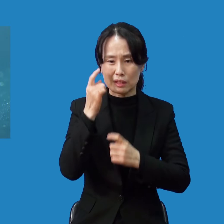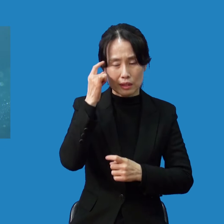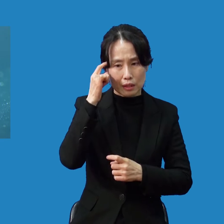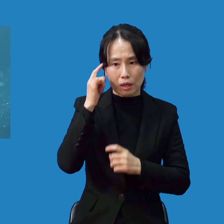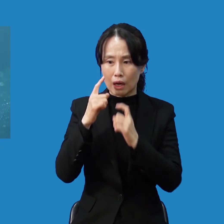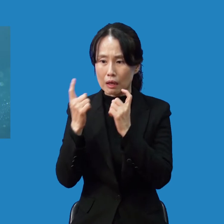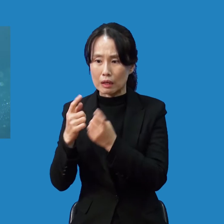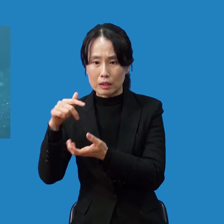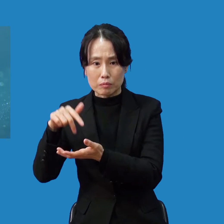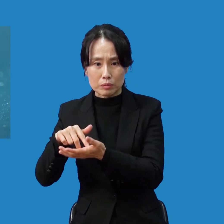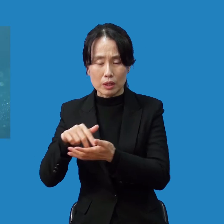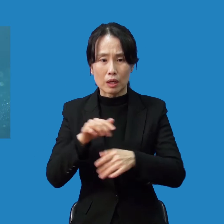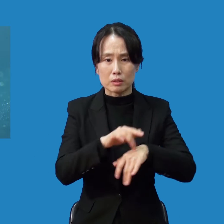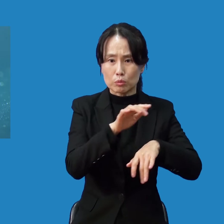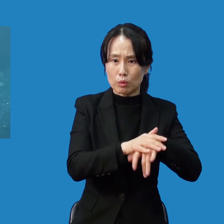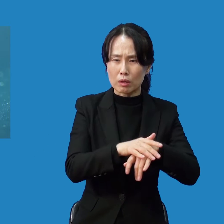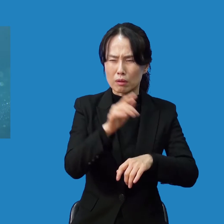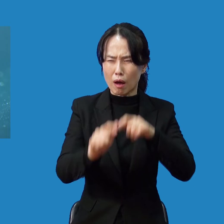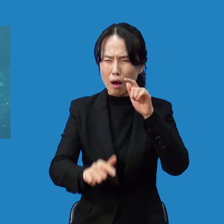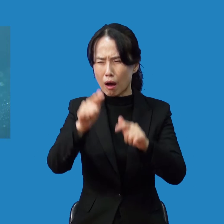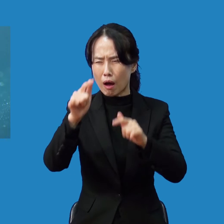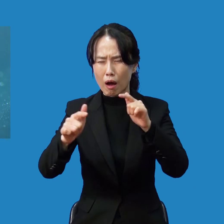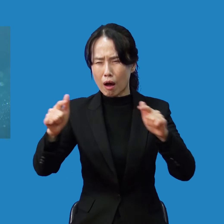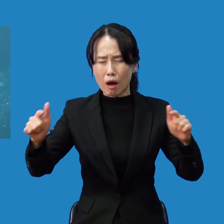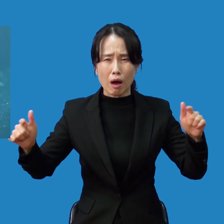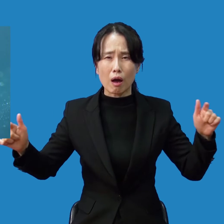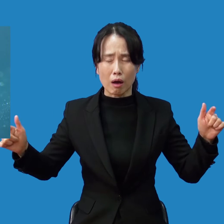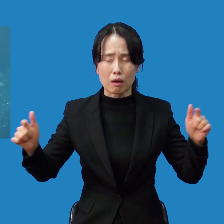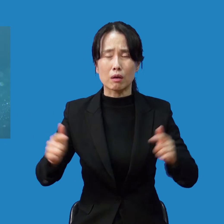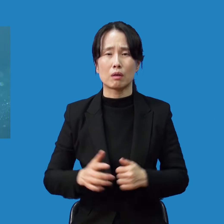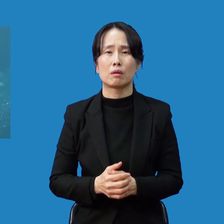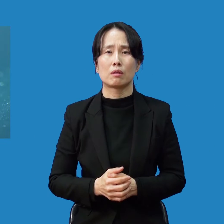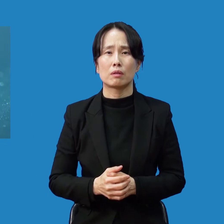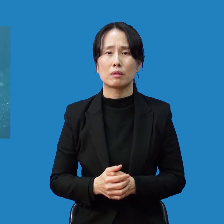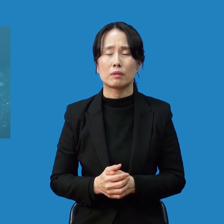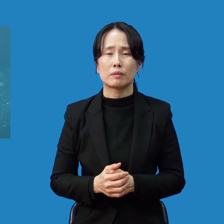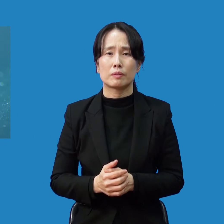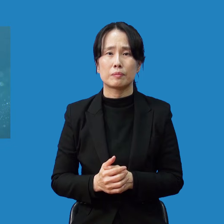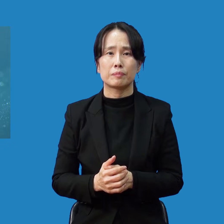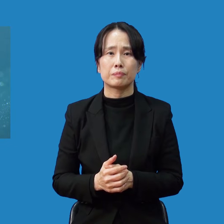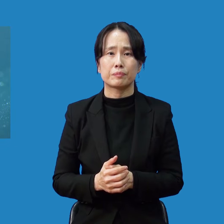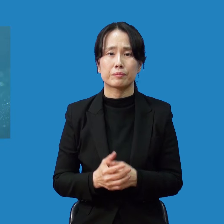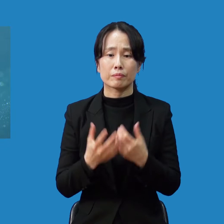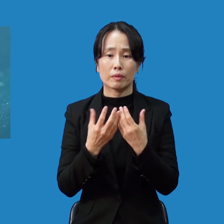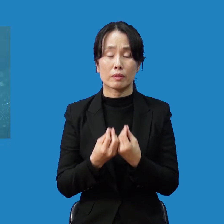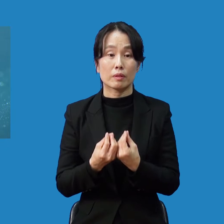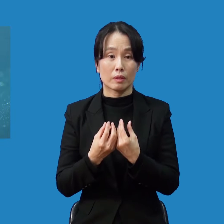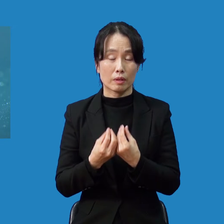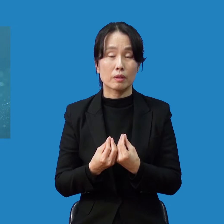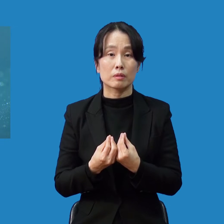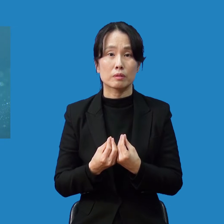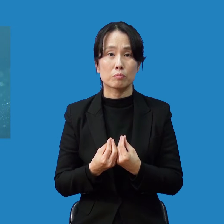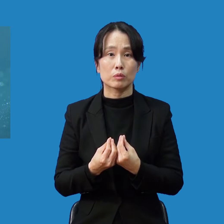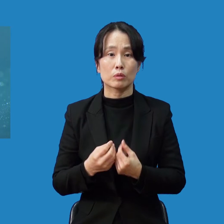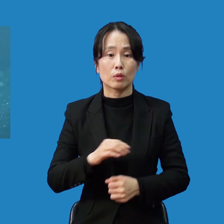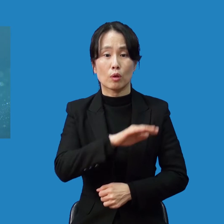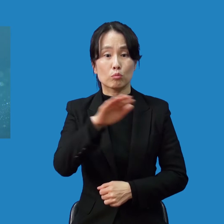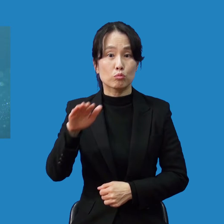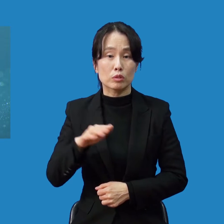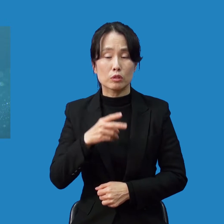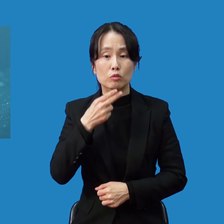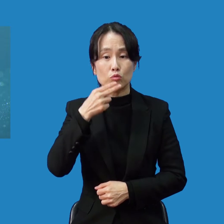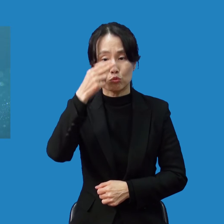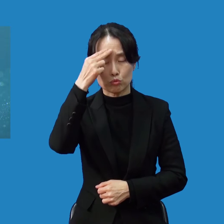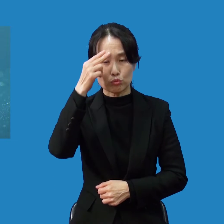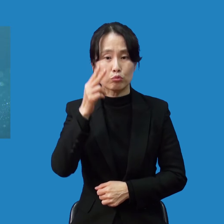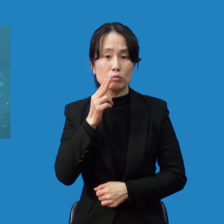무슨 습관이나 이런 것이, 생각이 다 다릅니다. 예를 들면 우리는 술, 담배는 안